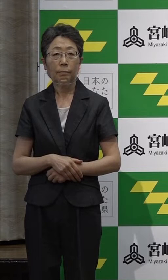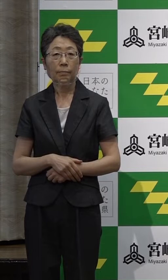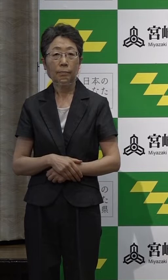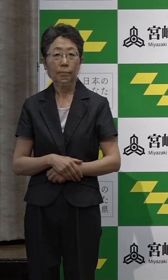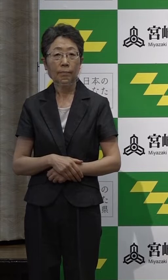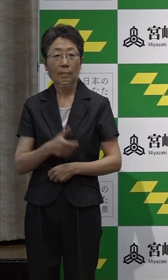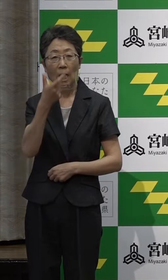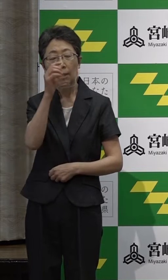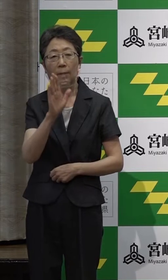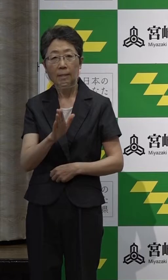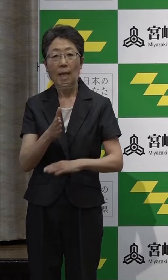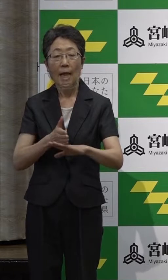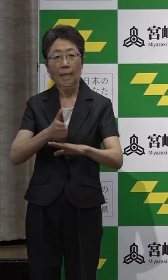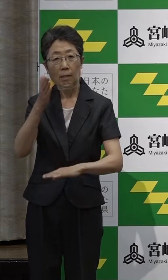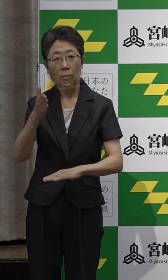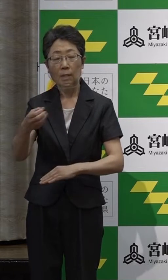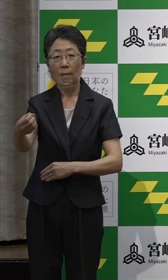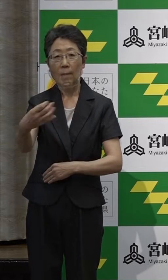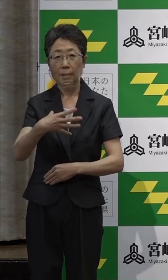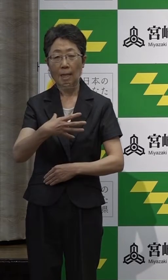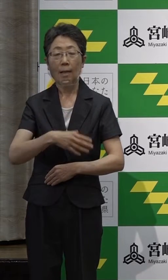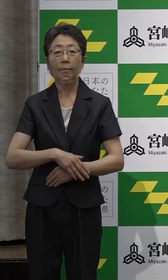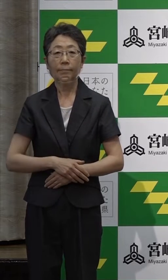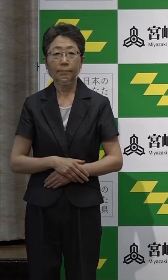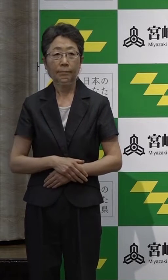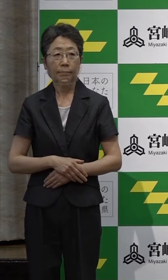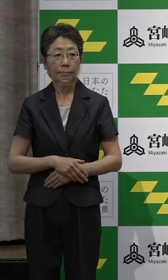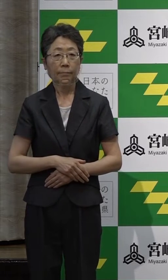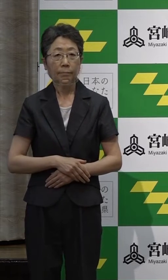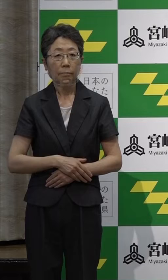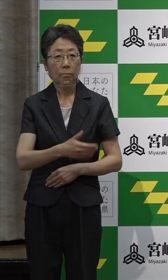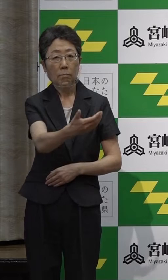はい、すいません、ありがとうございました。